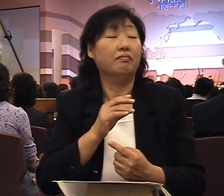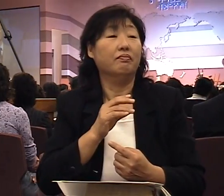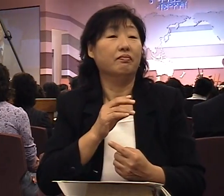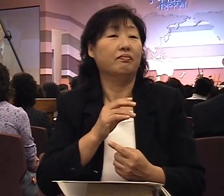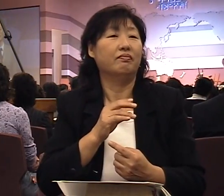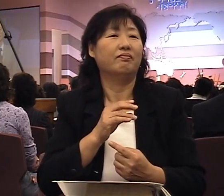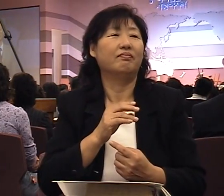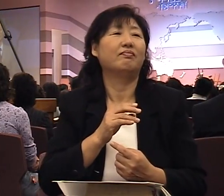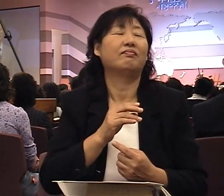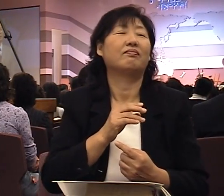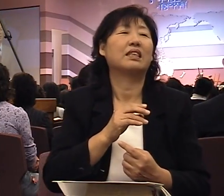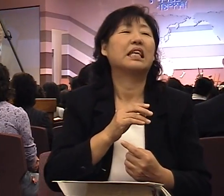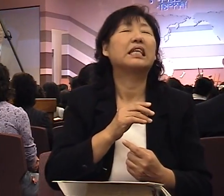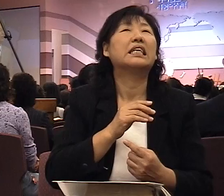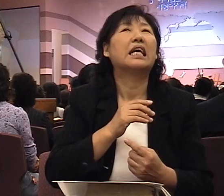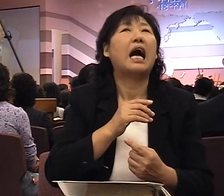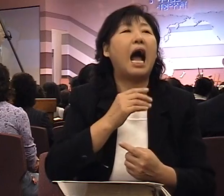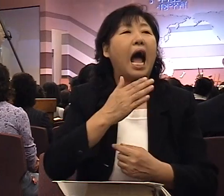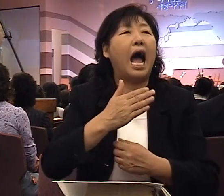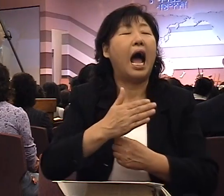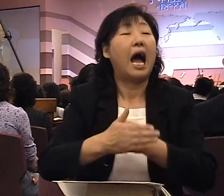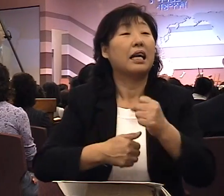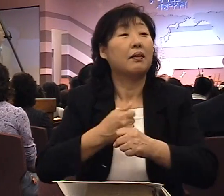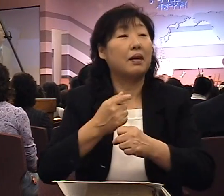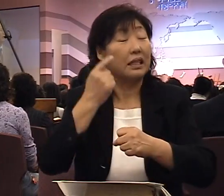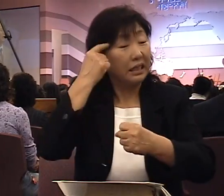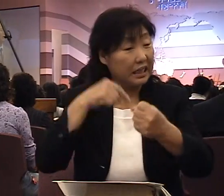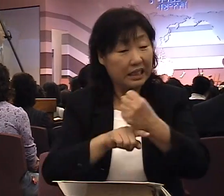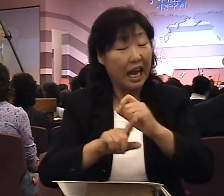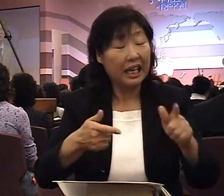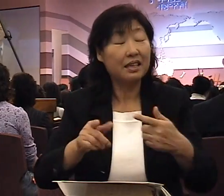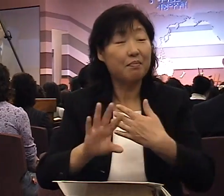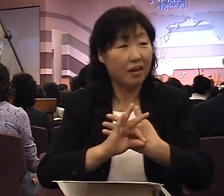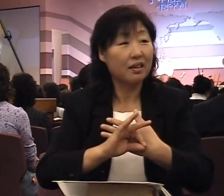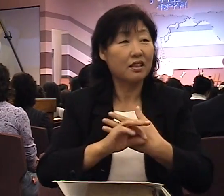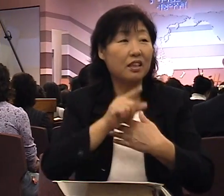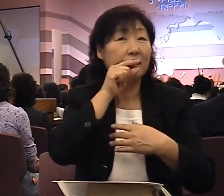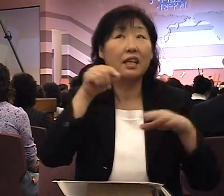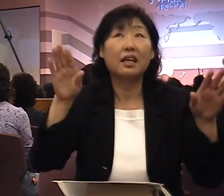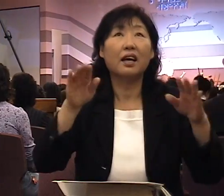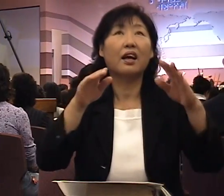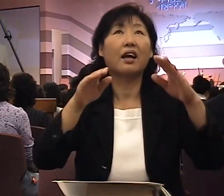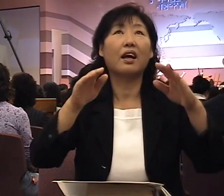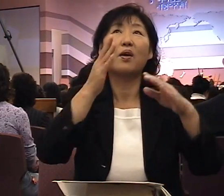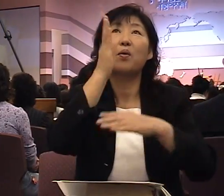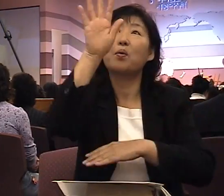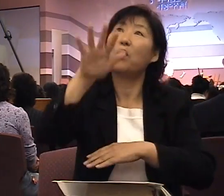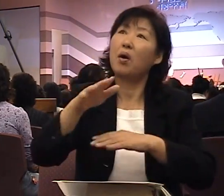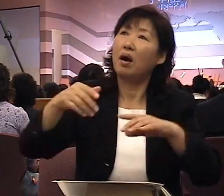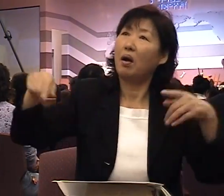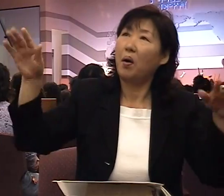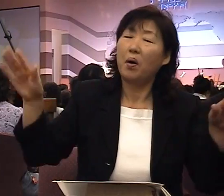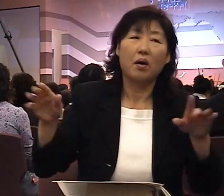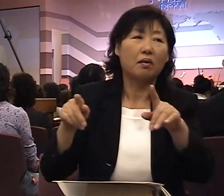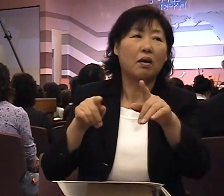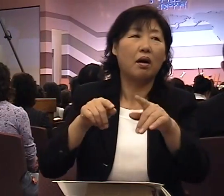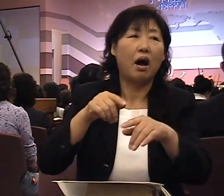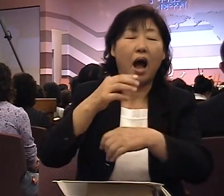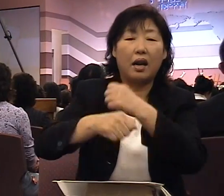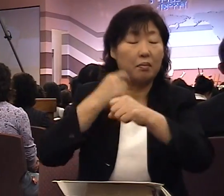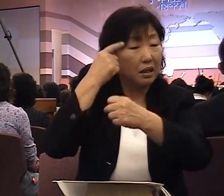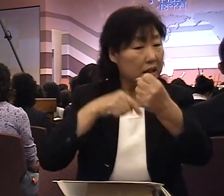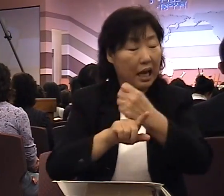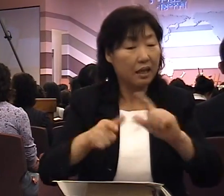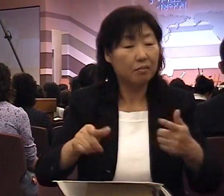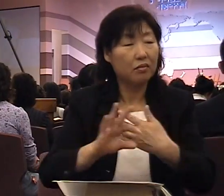먹이가 있더라고요. 굶어서 하늘에서 떨어지지 않더라. 공중나는 새를 보라고 말씀하십니다. 하물며